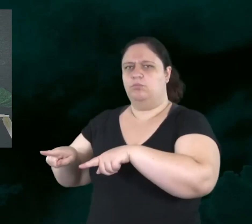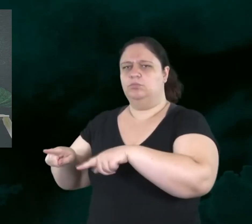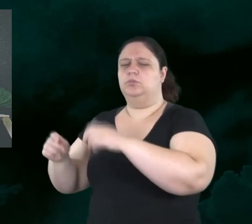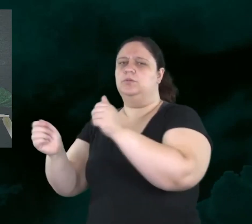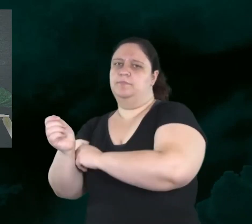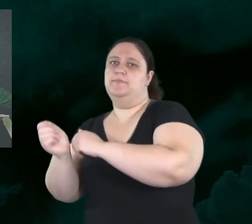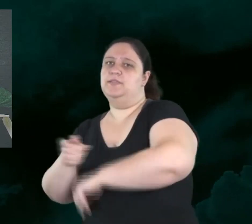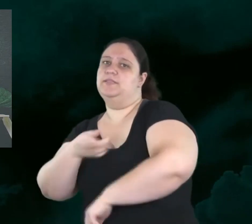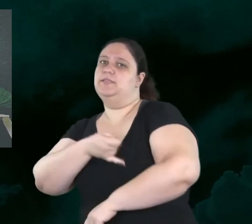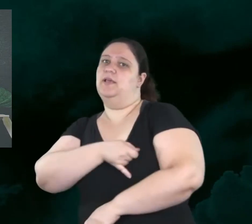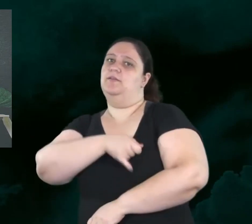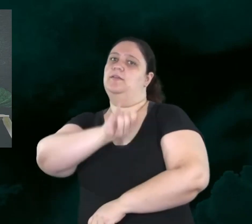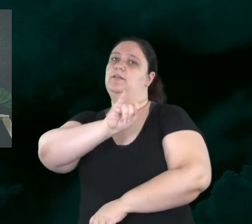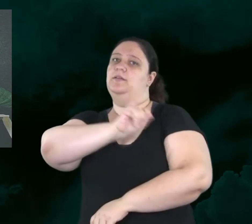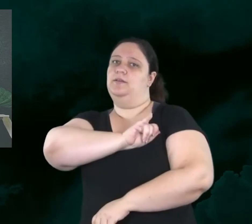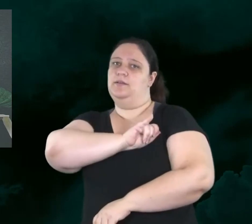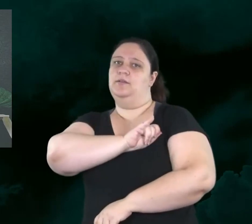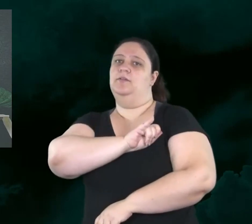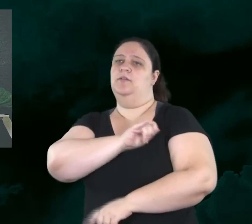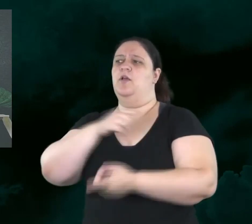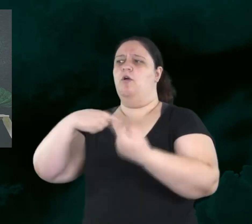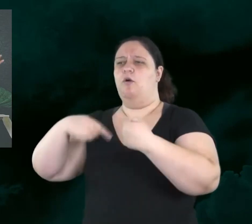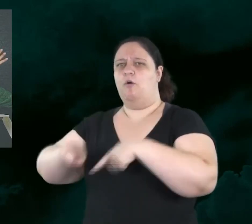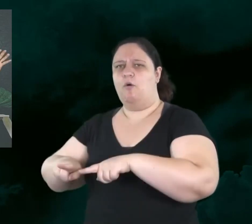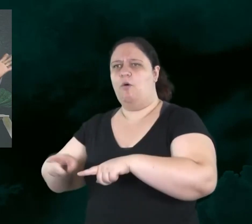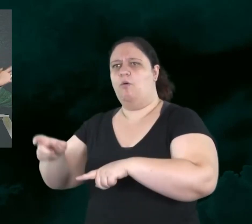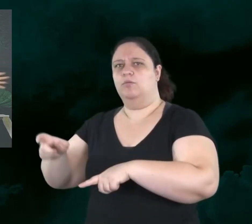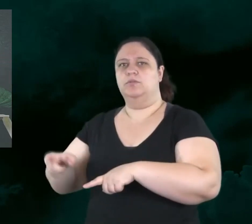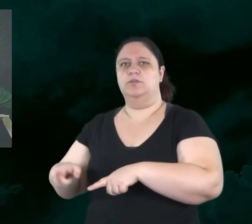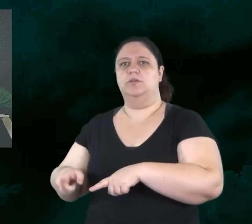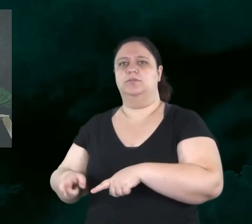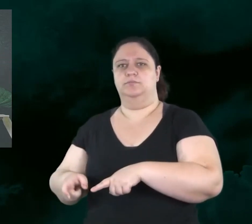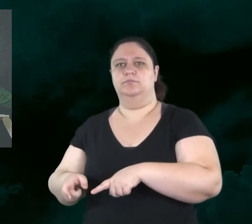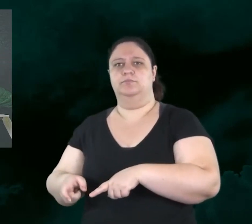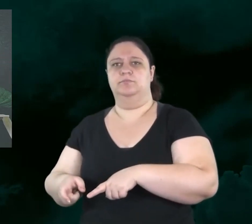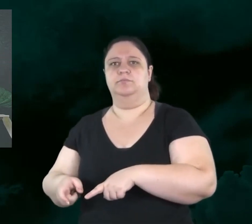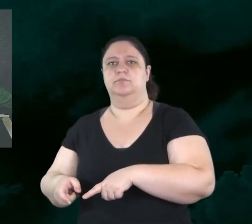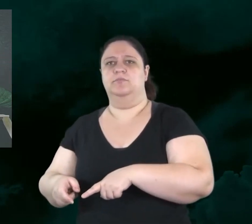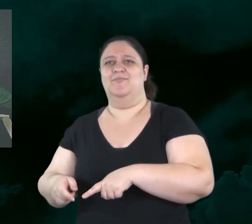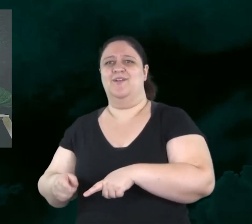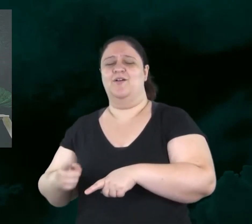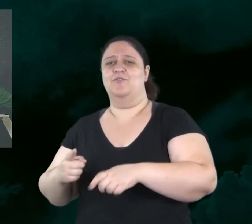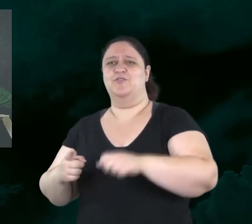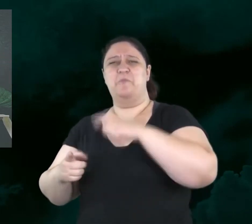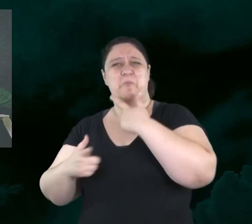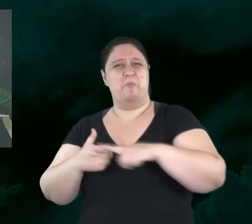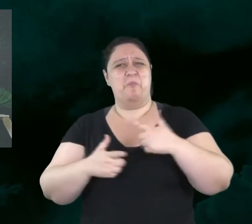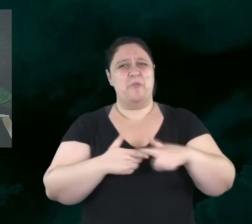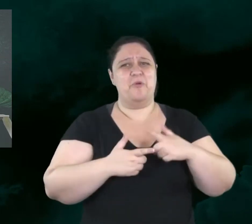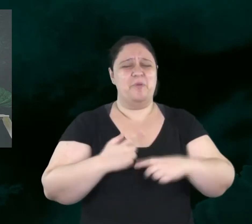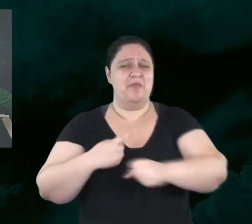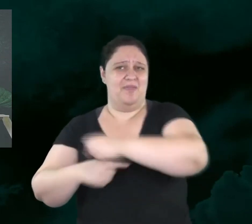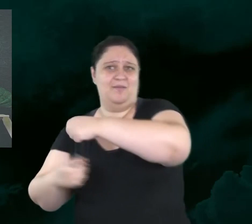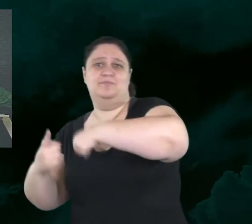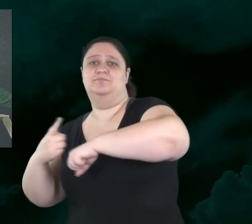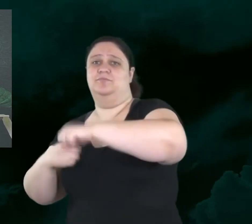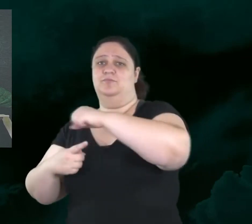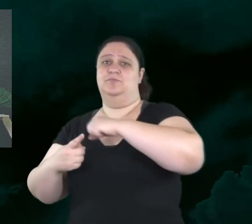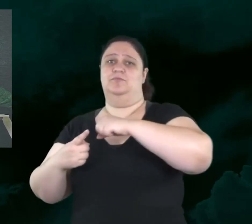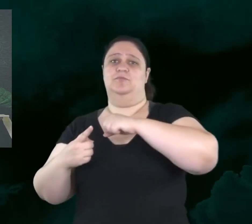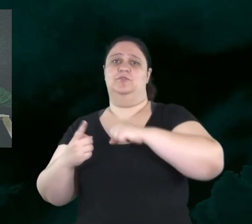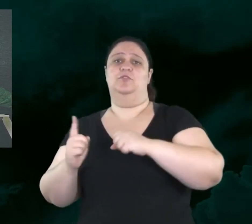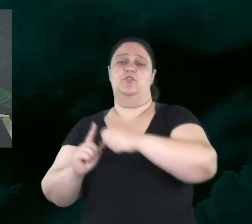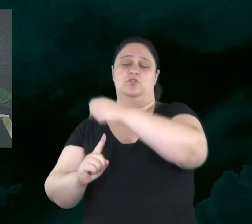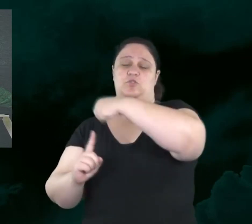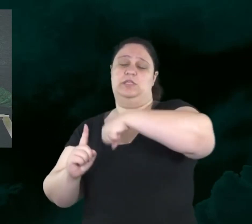iniquidade, contra esse vírus que está, né, danificando a sociedade, quanto à verdade,